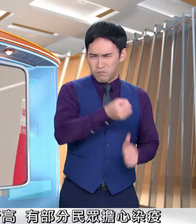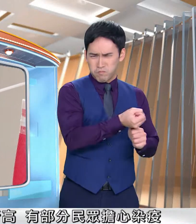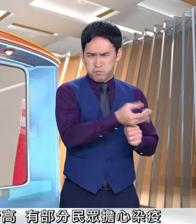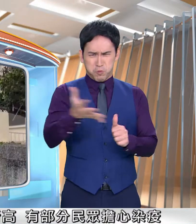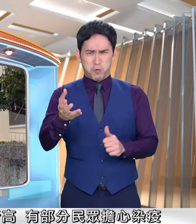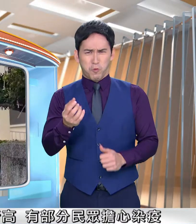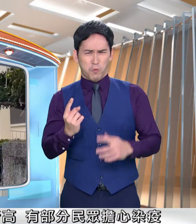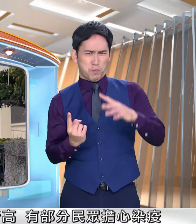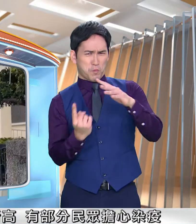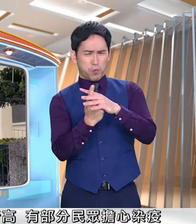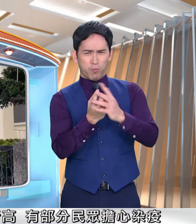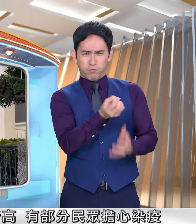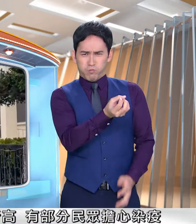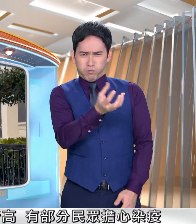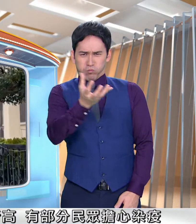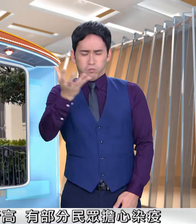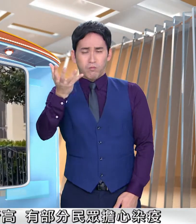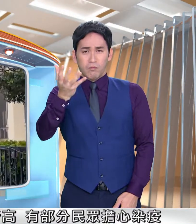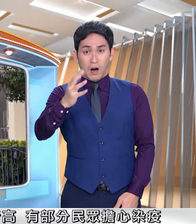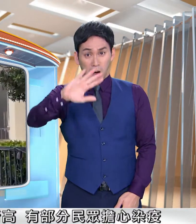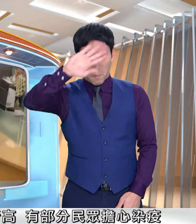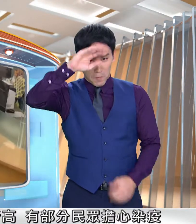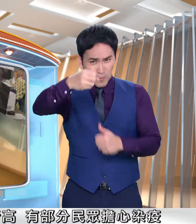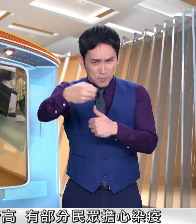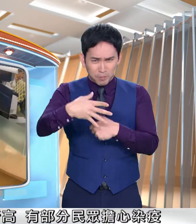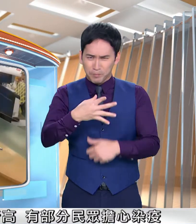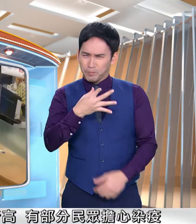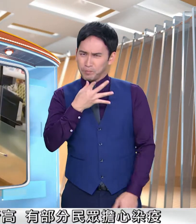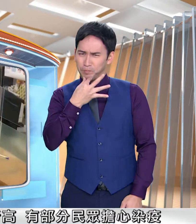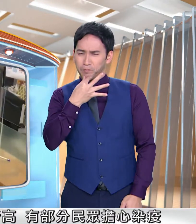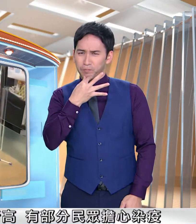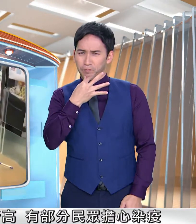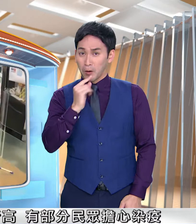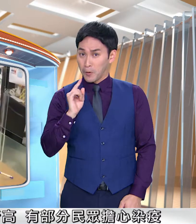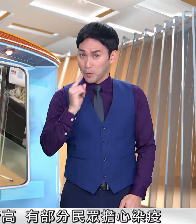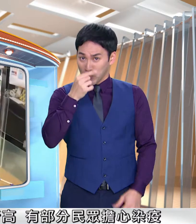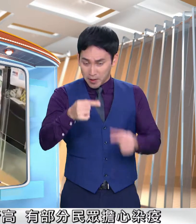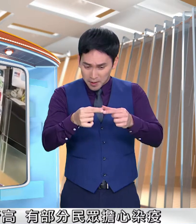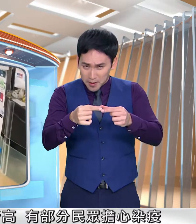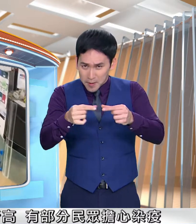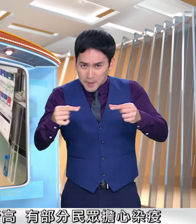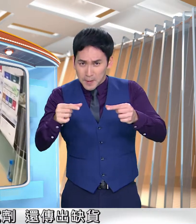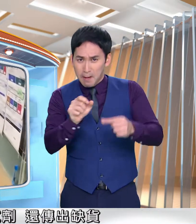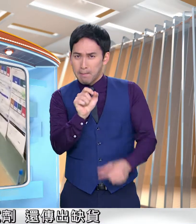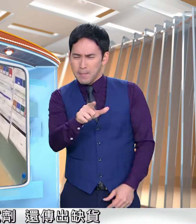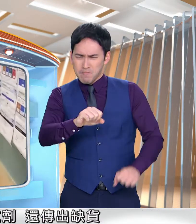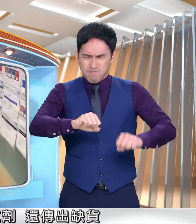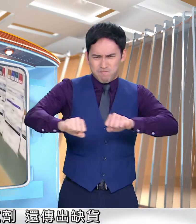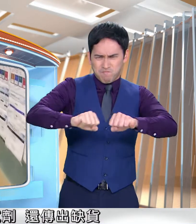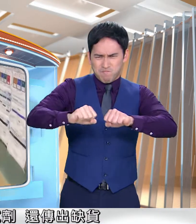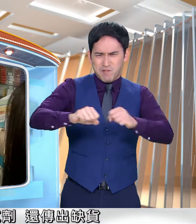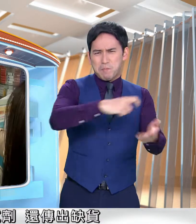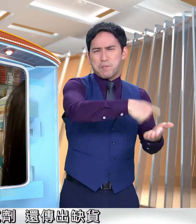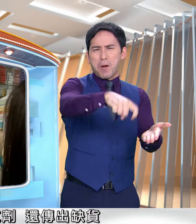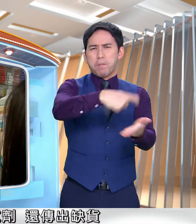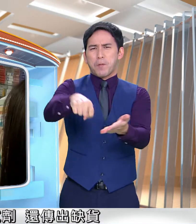本土确诊再创新高，有部分民众担心染疫，因此抢购快筛试